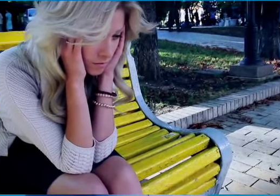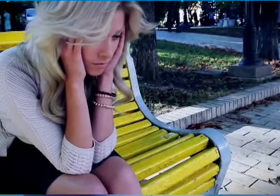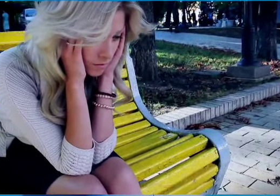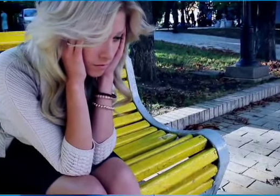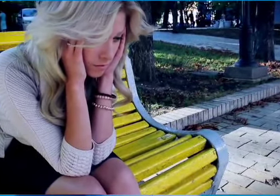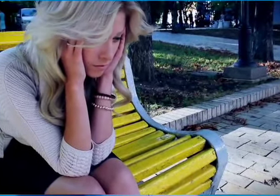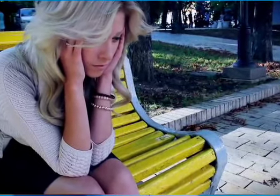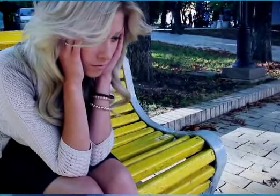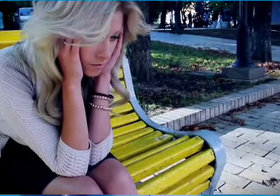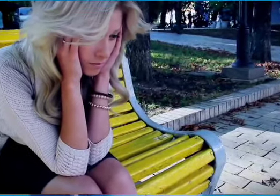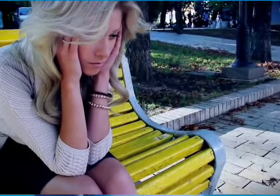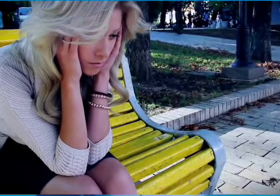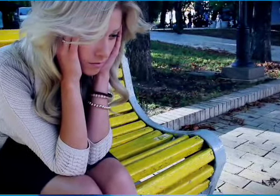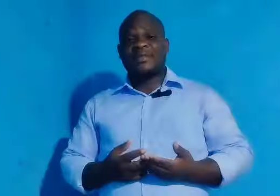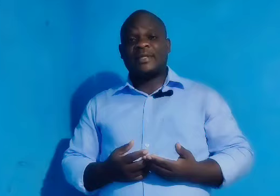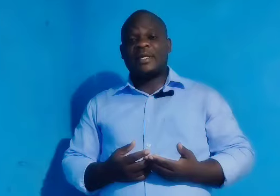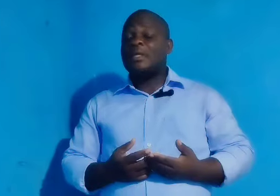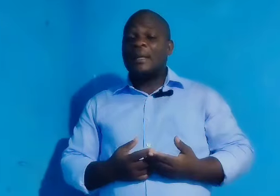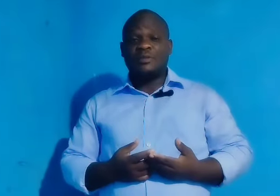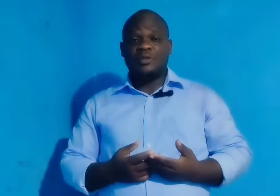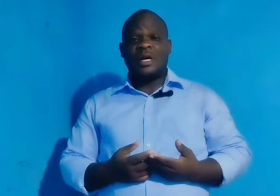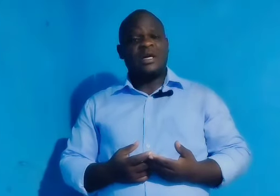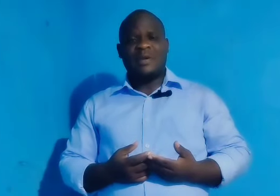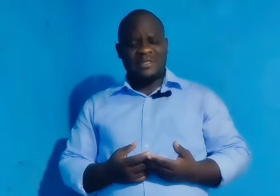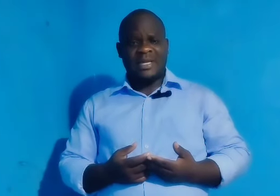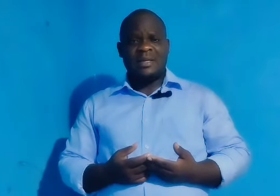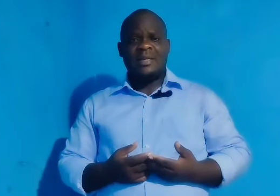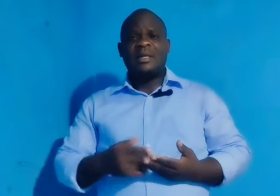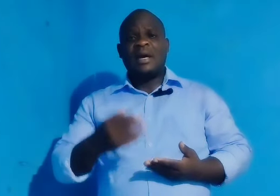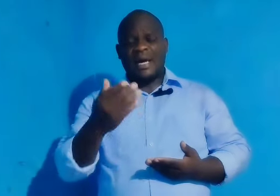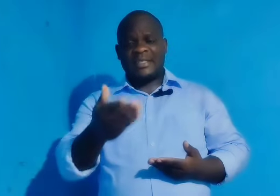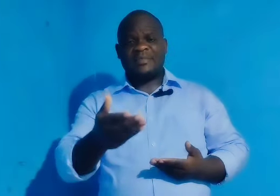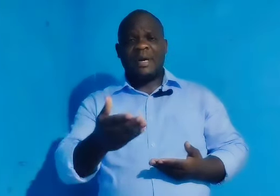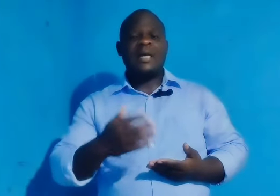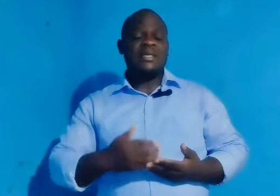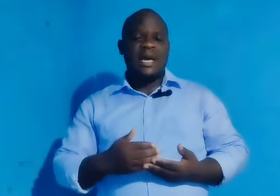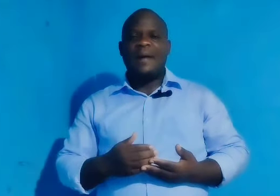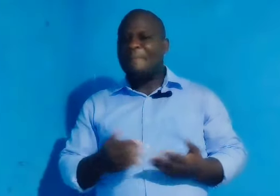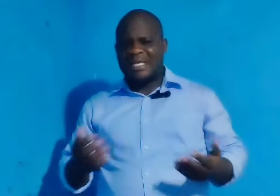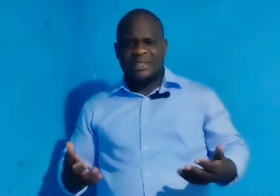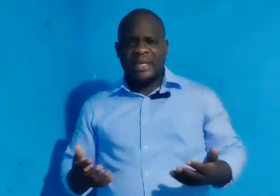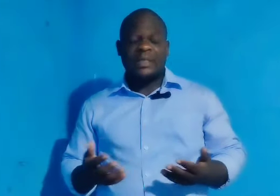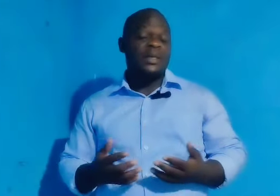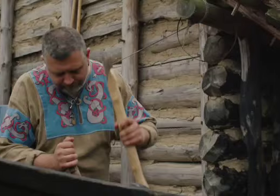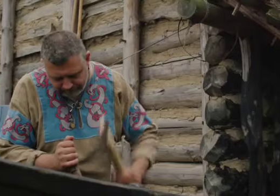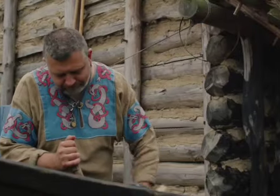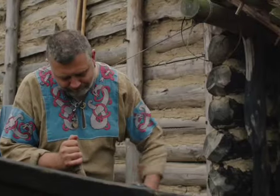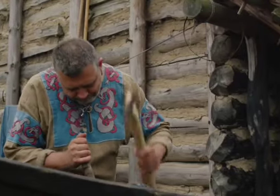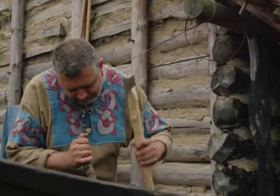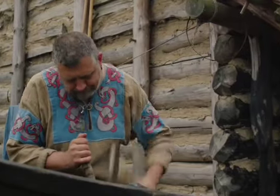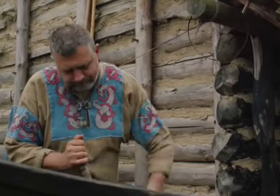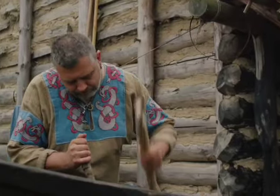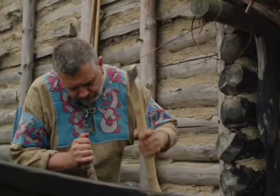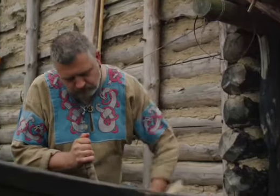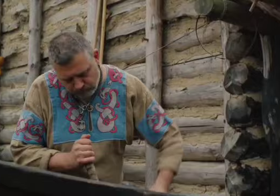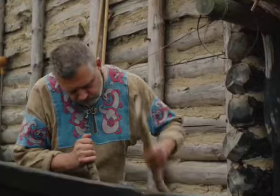Na kila mtu unayemuona kwa sasa, kila mtu anawaza hatma ya maisha yake ni nini Kila mtu